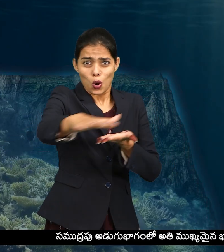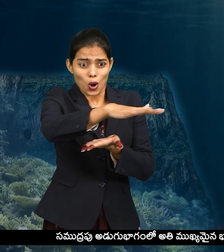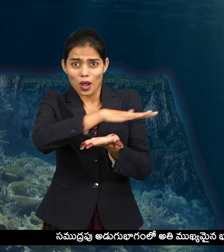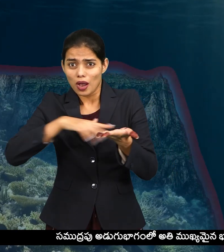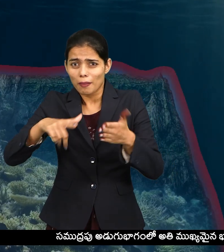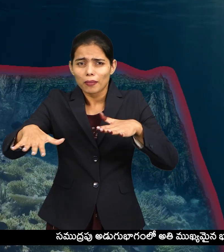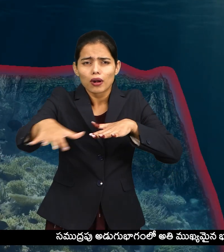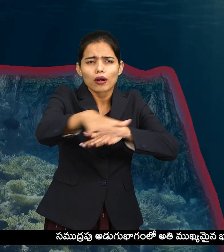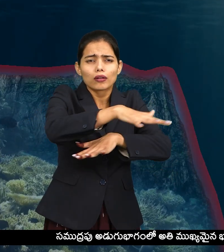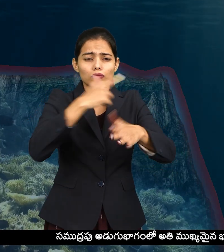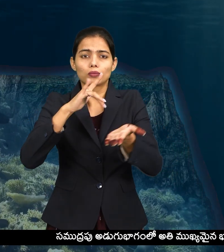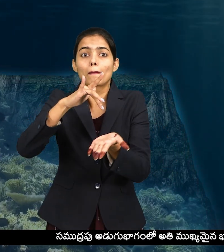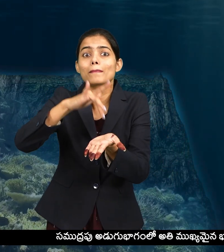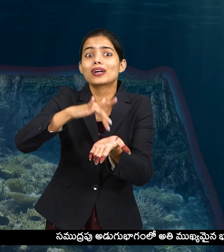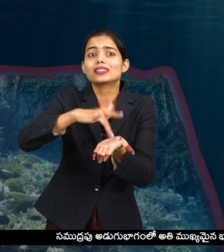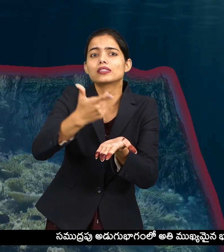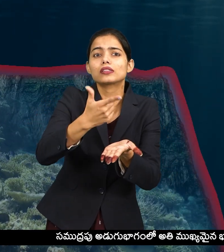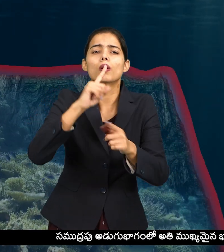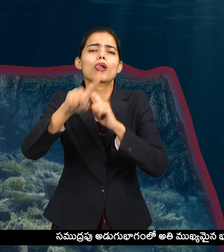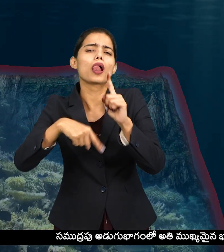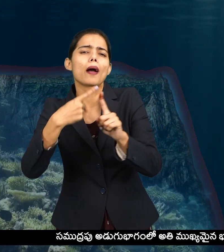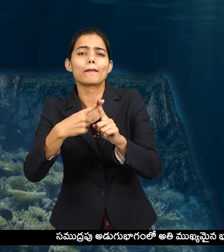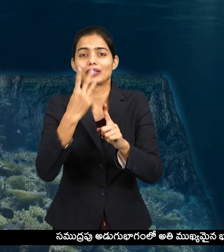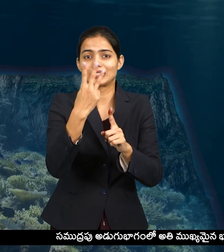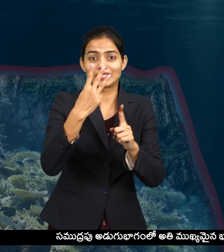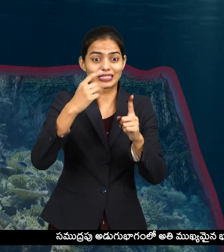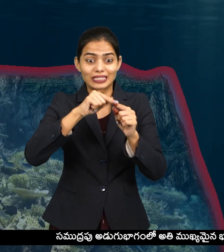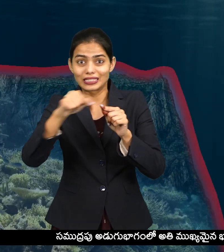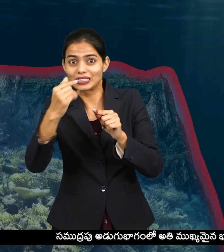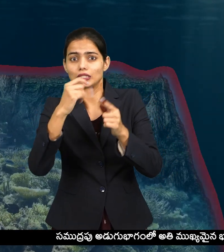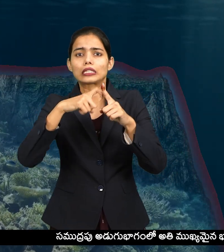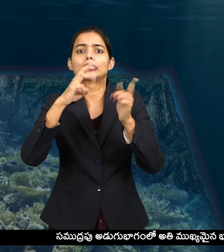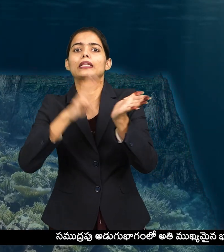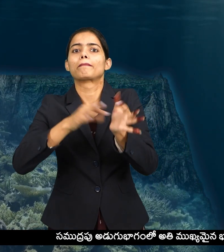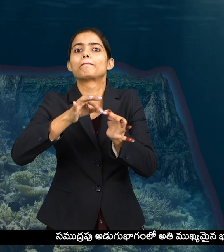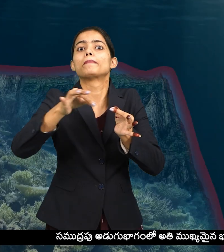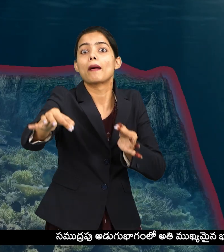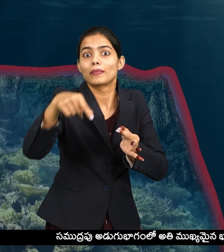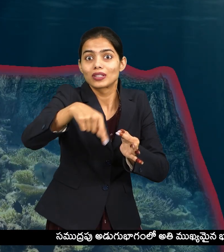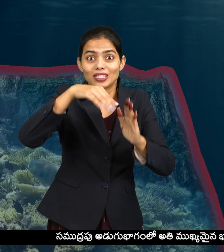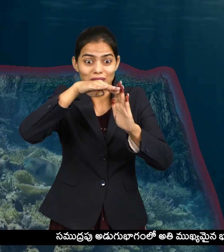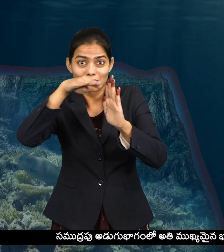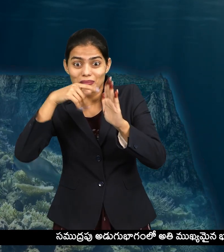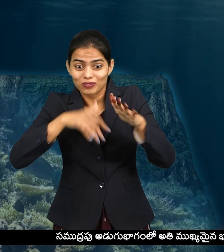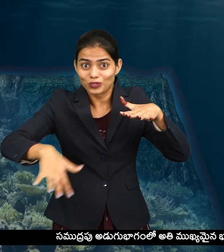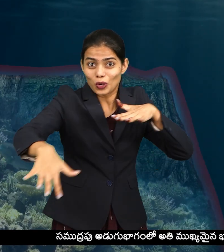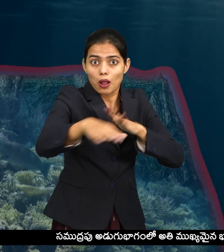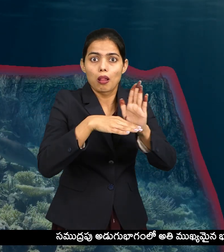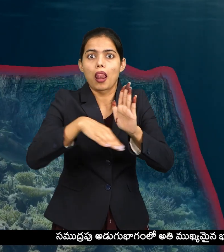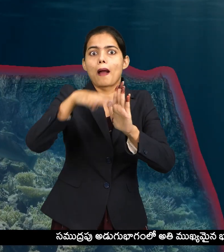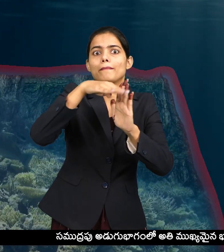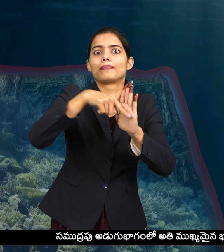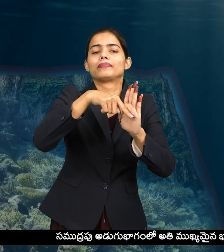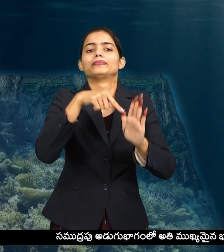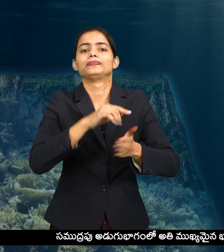సముద్రపు అడుగు భాగంలో అతి ముఖ్యమైన భాగం సముద్ర మట్టానికి 3 నుంచి 6 కిలోమీటర్ల దిగువన ఉంది.